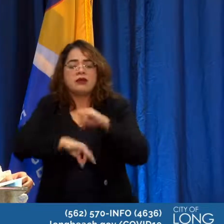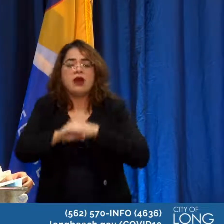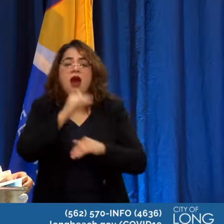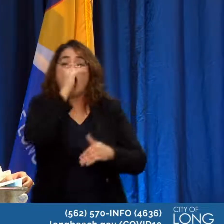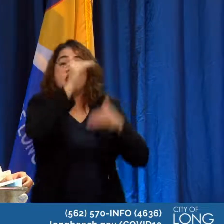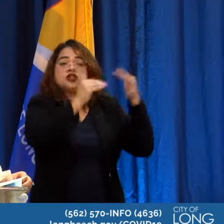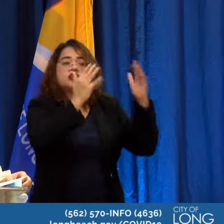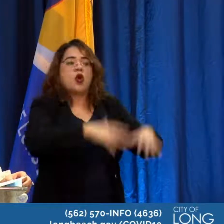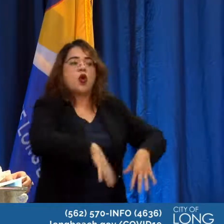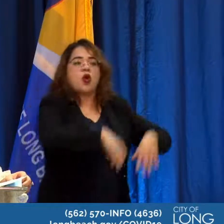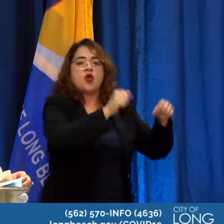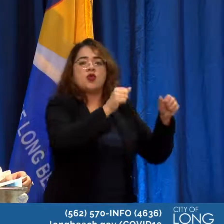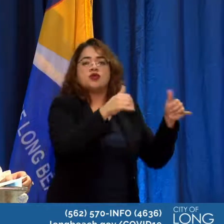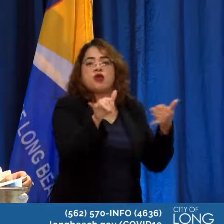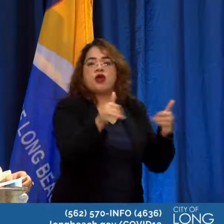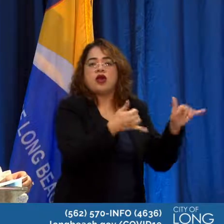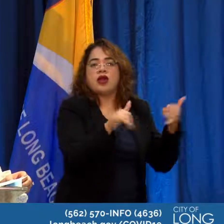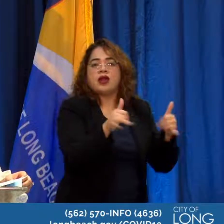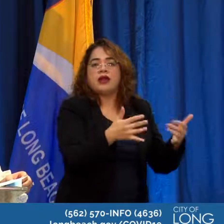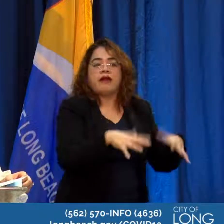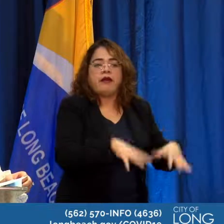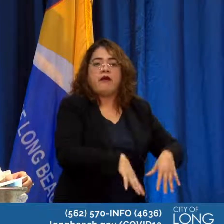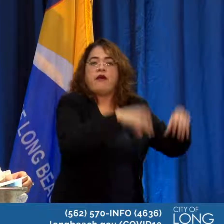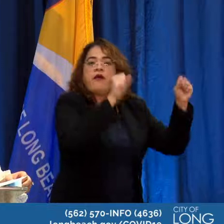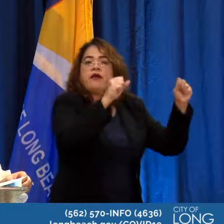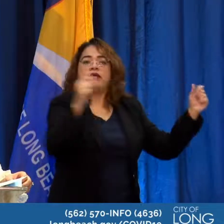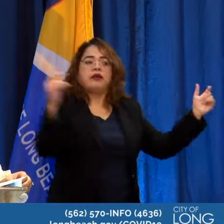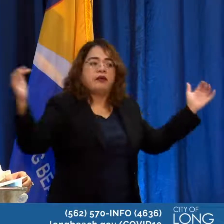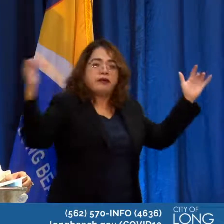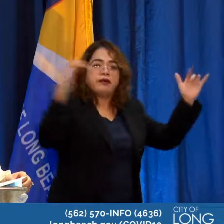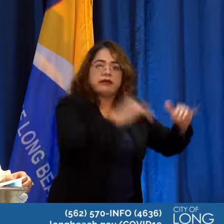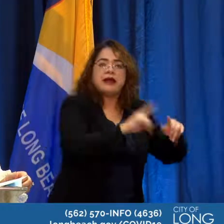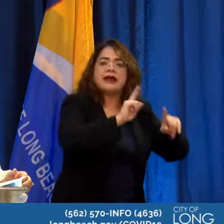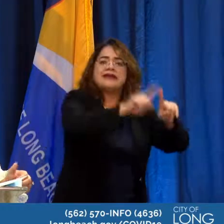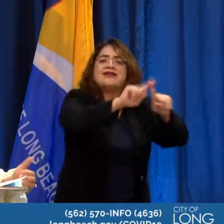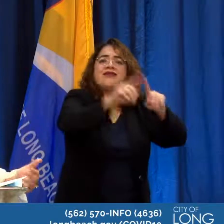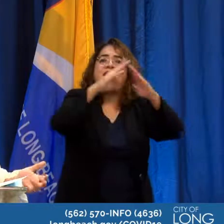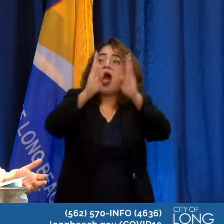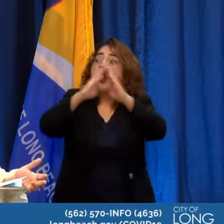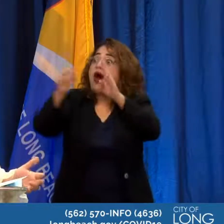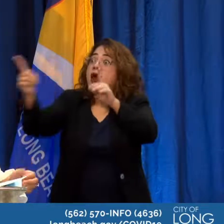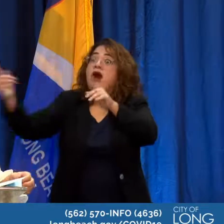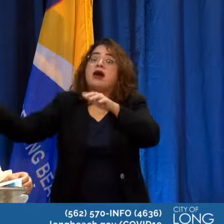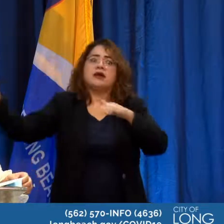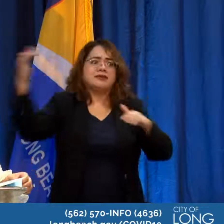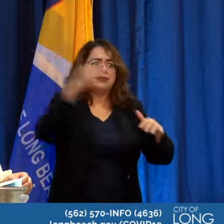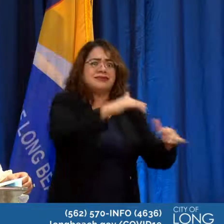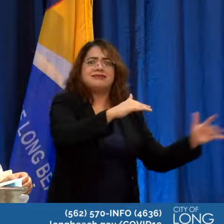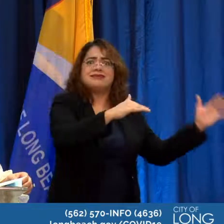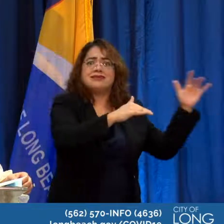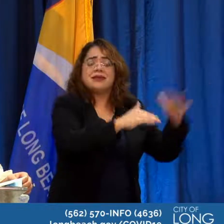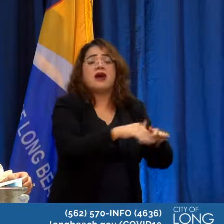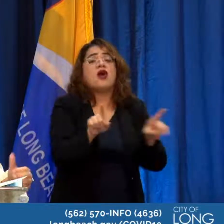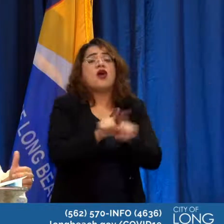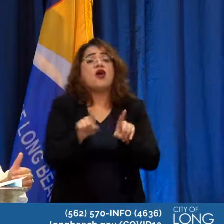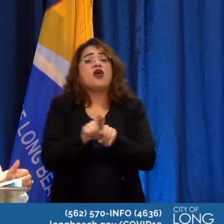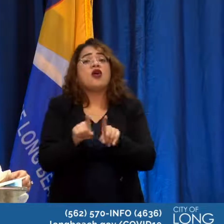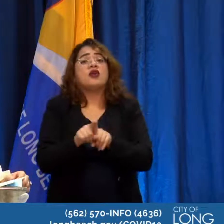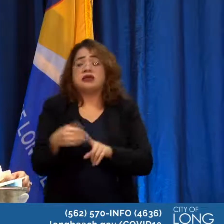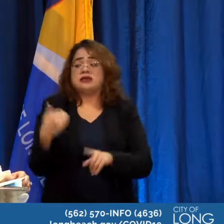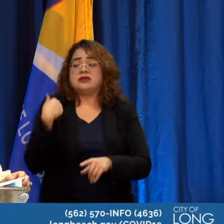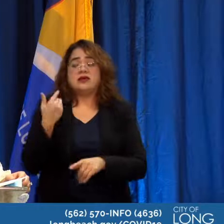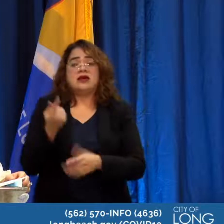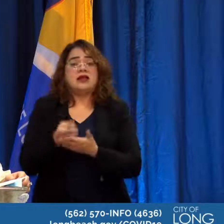un aumento en adultos teniendo reuniones para Halloween. También tuvimos el Día de Acción de Gracias el